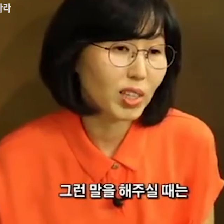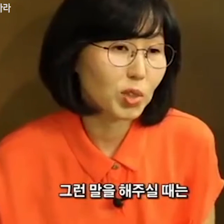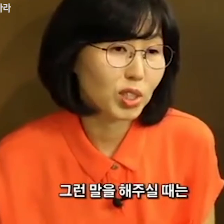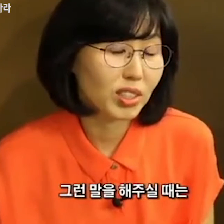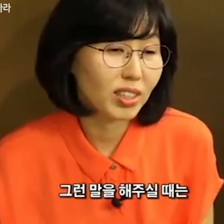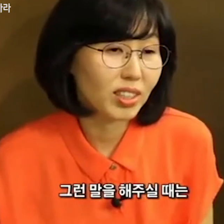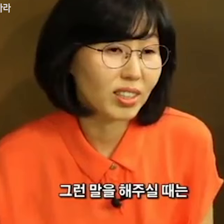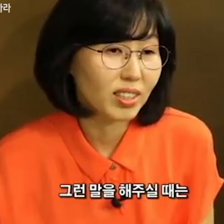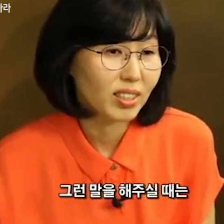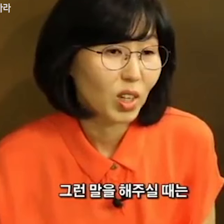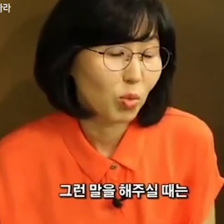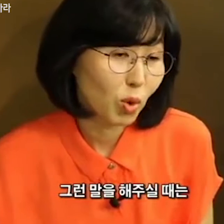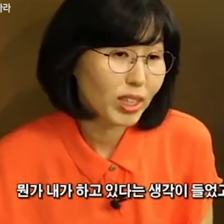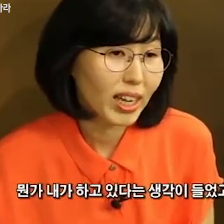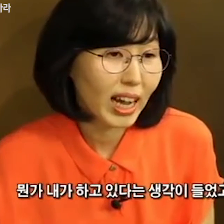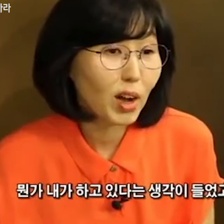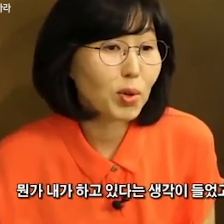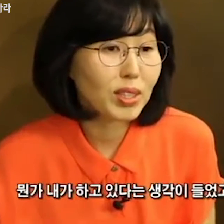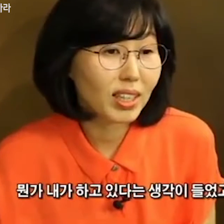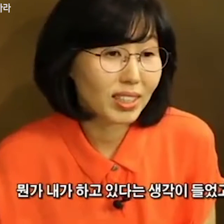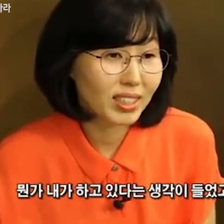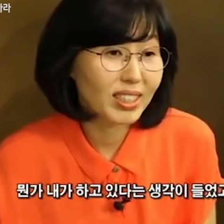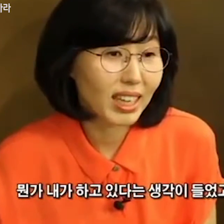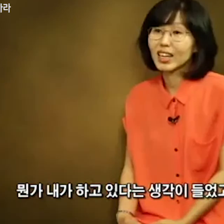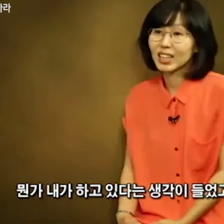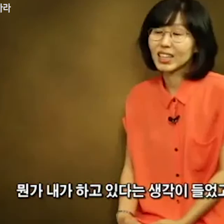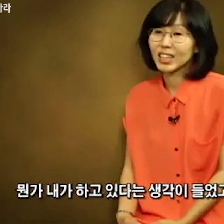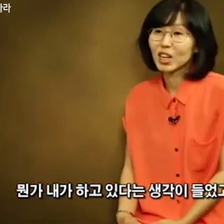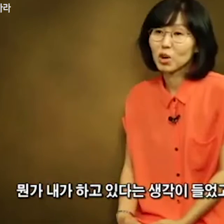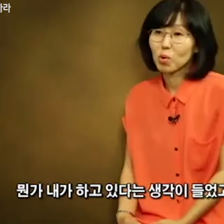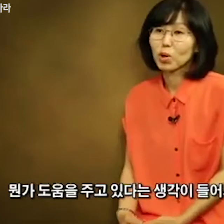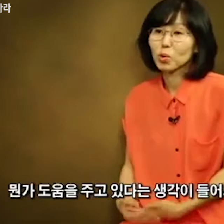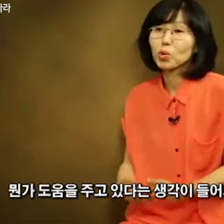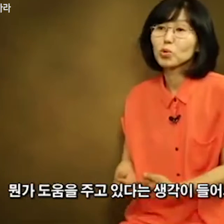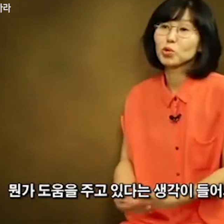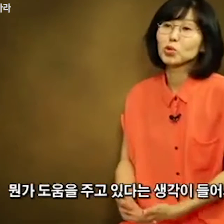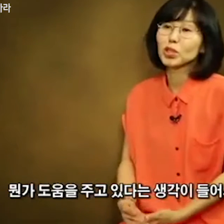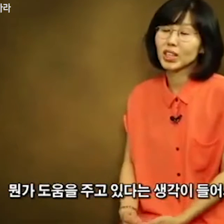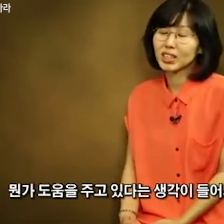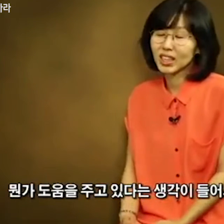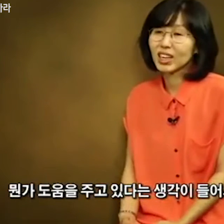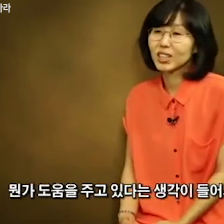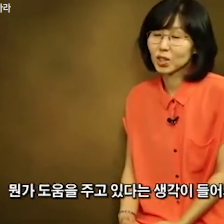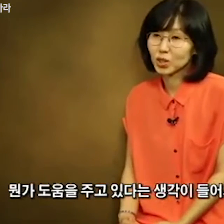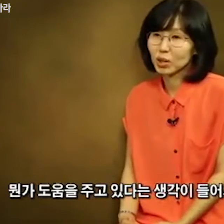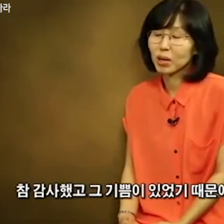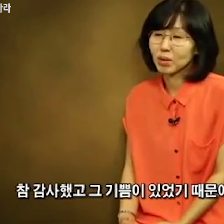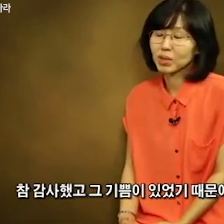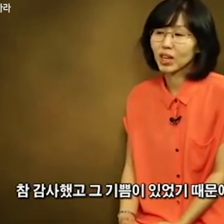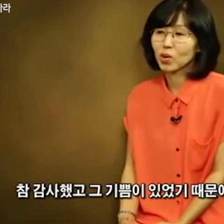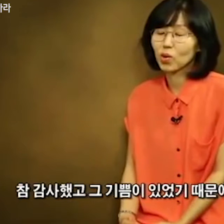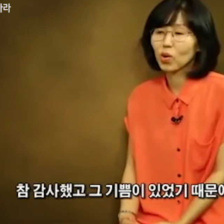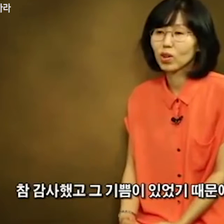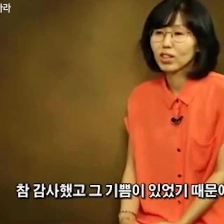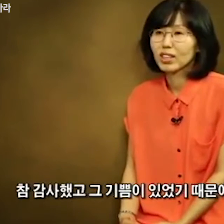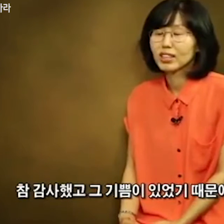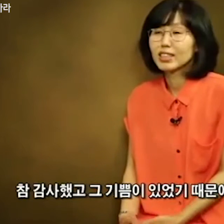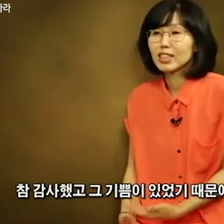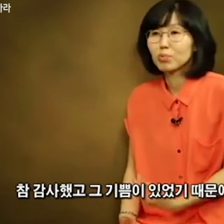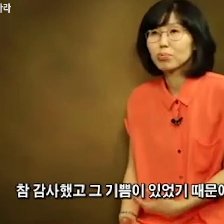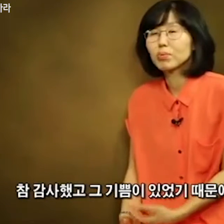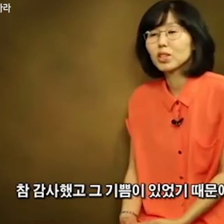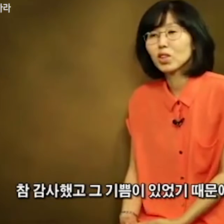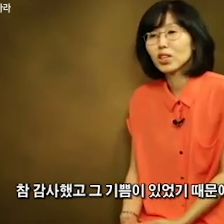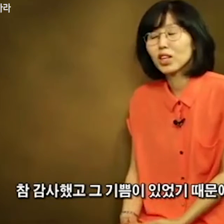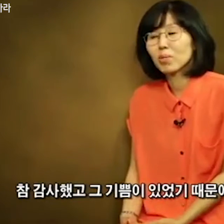해주실 때는 뭔가 내가 하고 있다는 생각이, 뭔가 도움을 주고 있다는 생각이 들어서 참 감사했고, 그